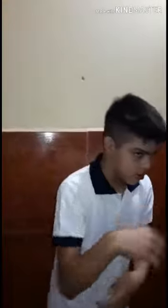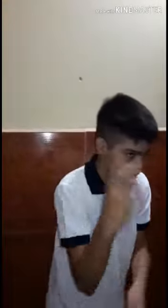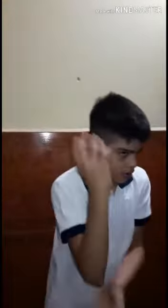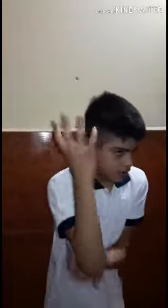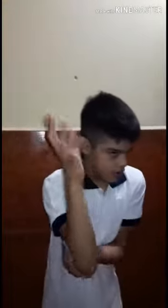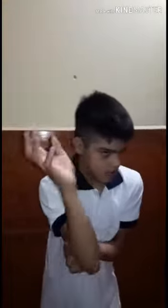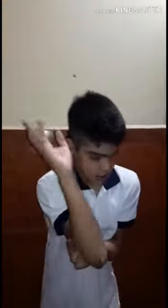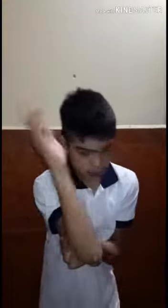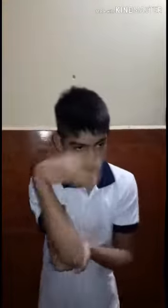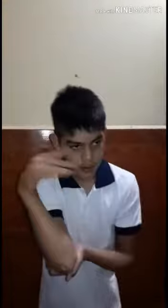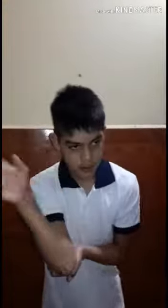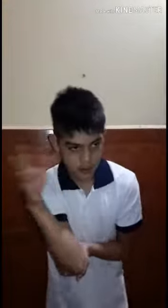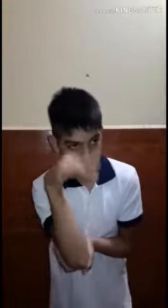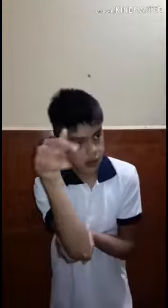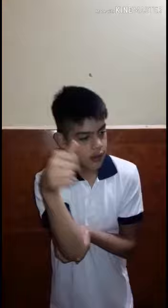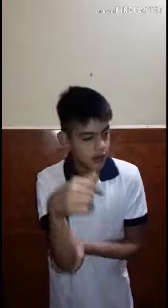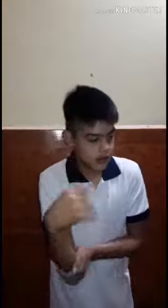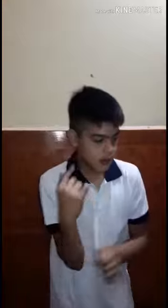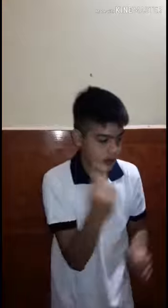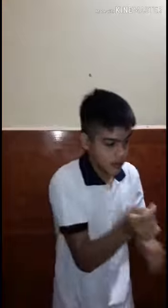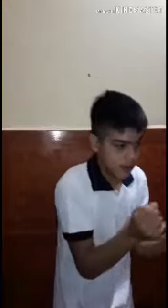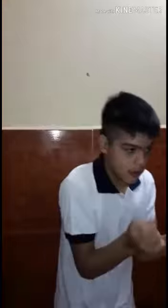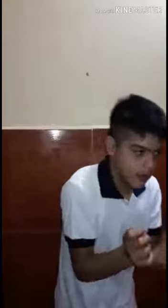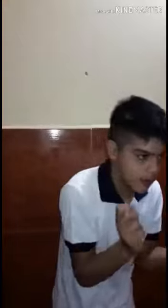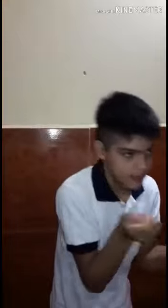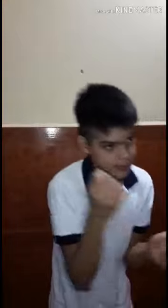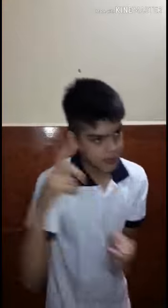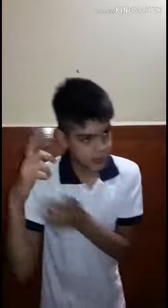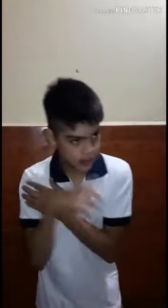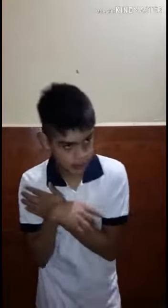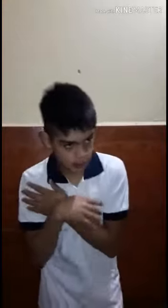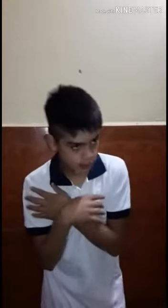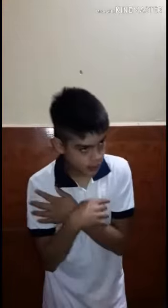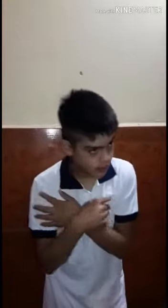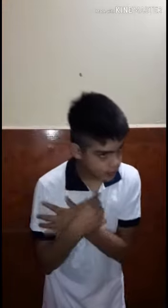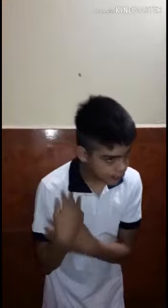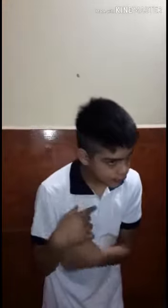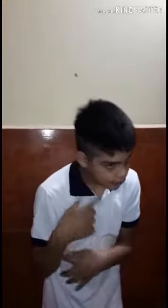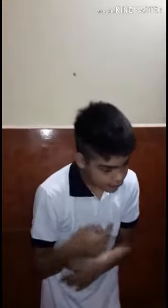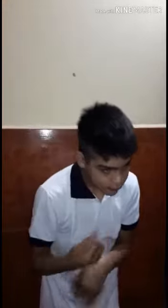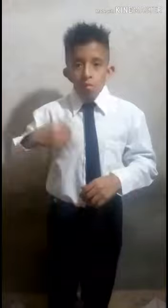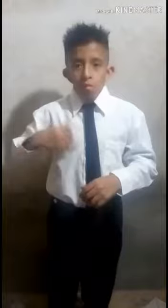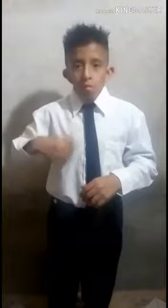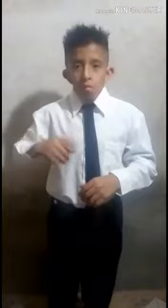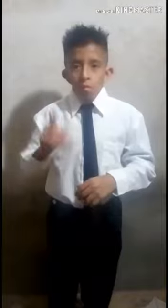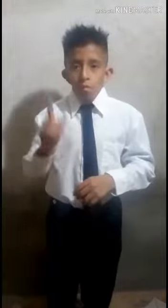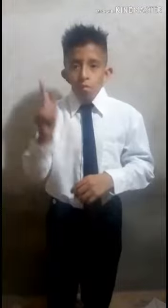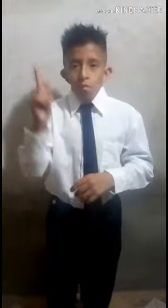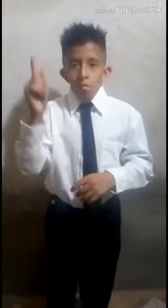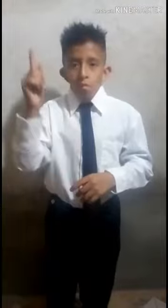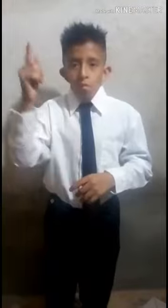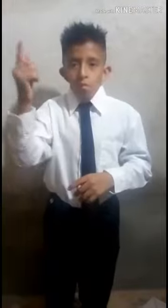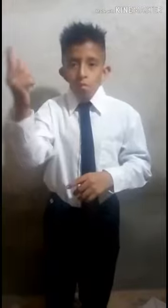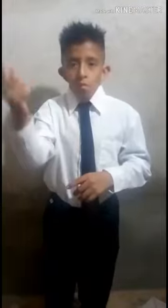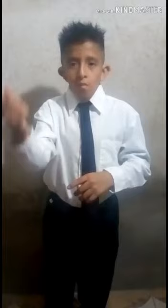esta bandera santiagueña y federal, luce